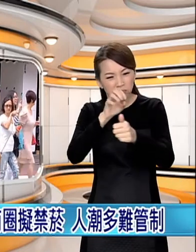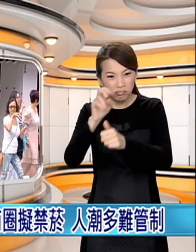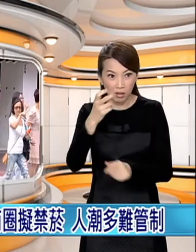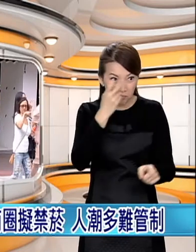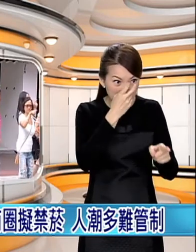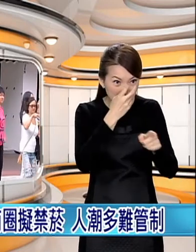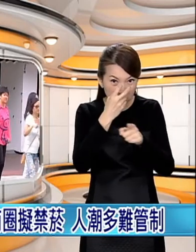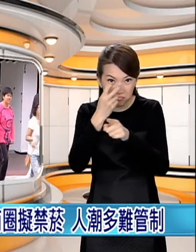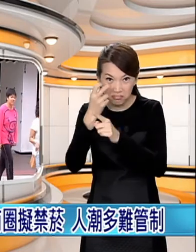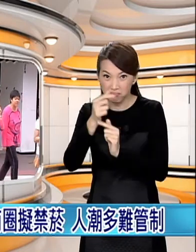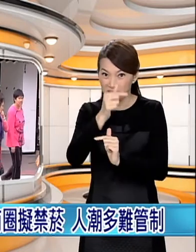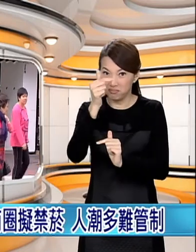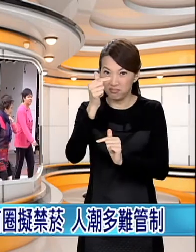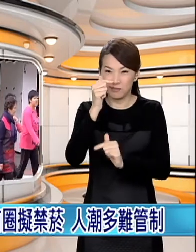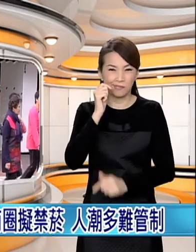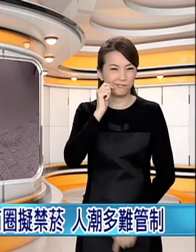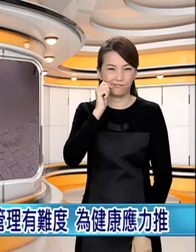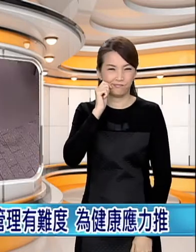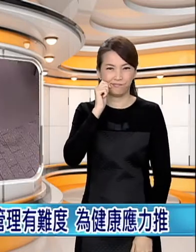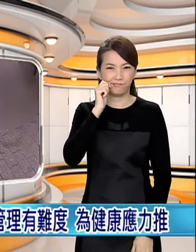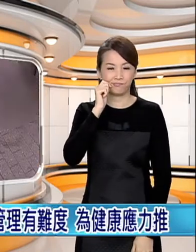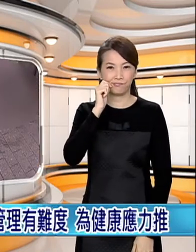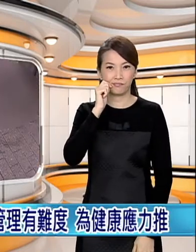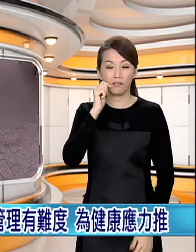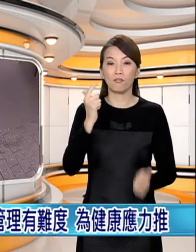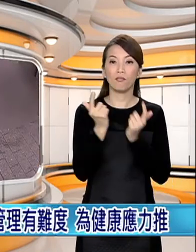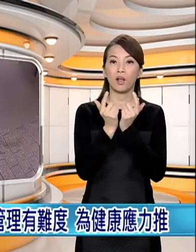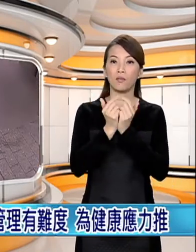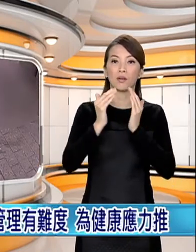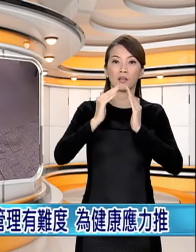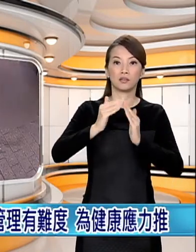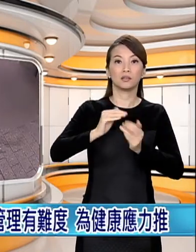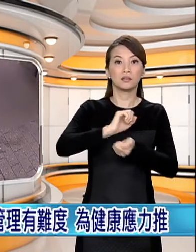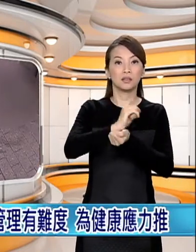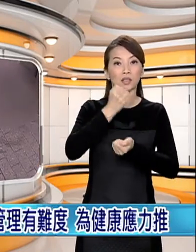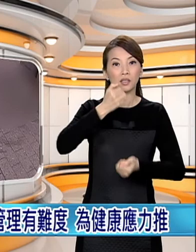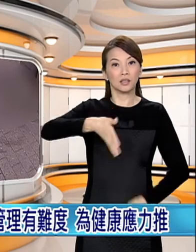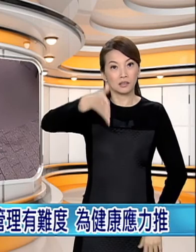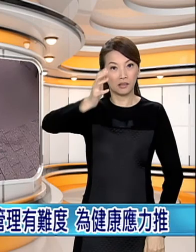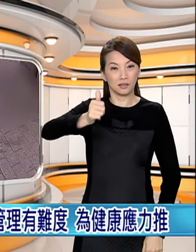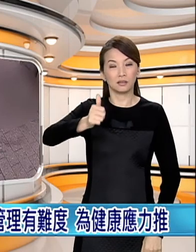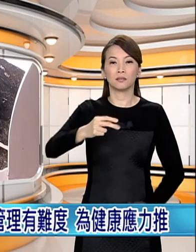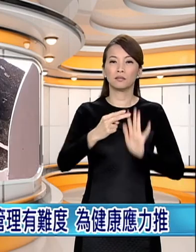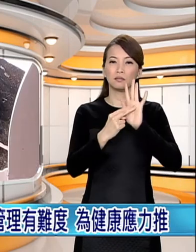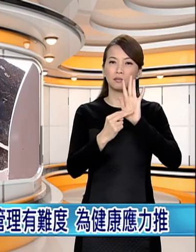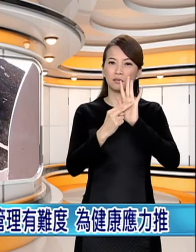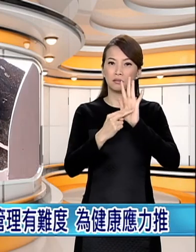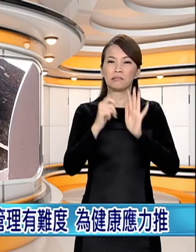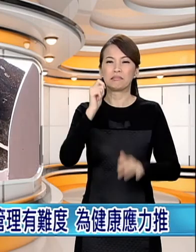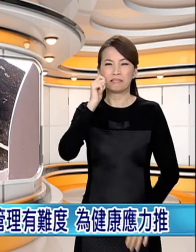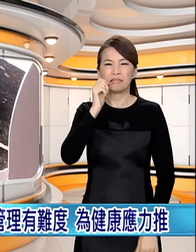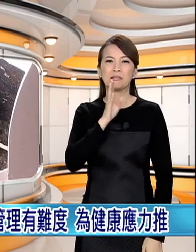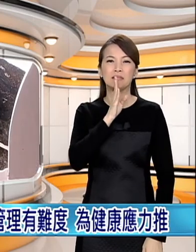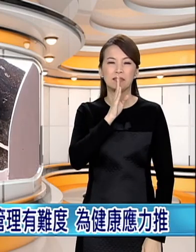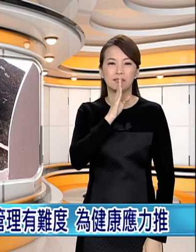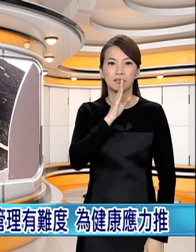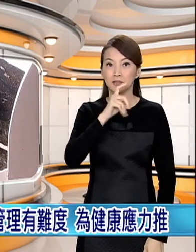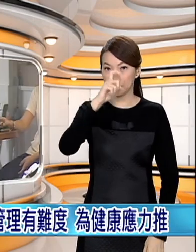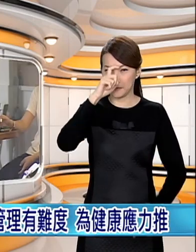呢？台北市长柯文哲表示，虽然是有难处，但是基于健康，抽